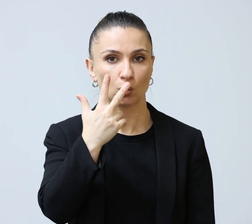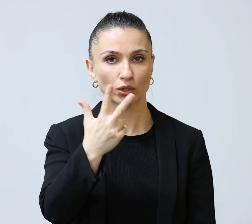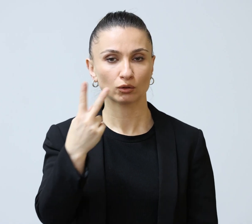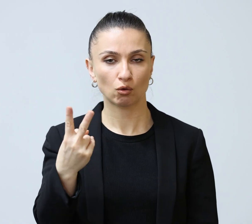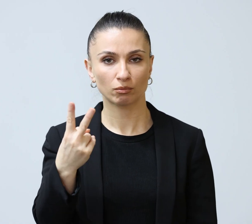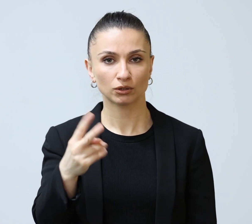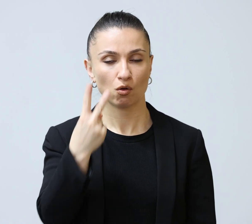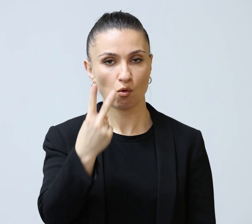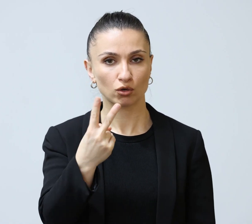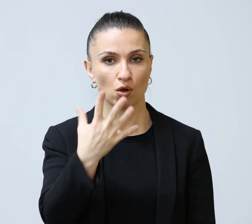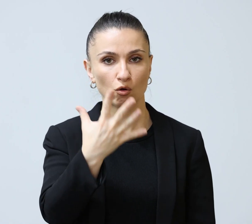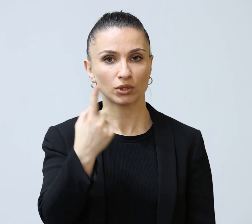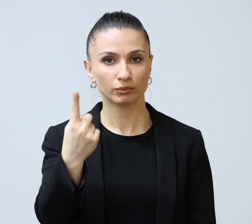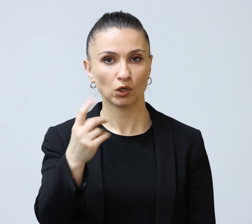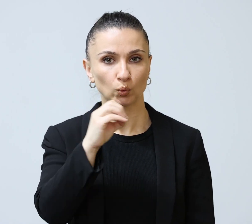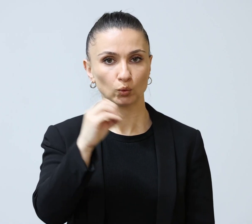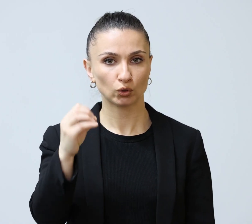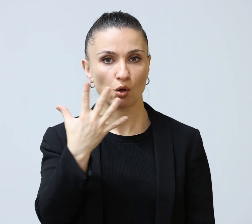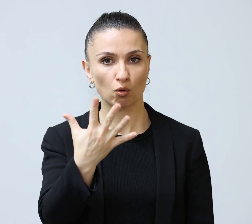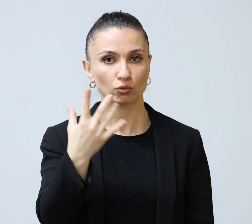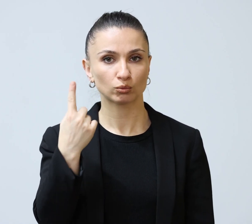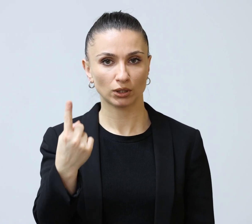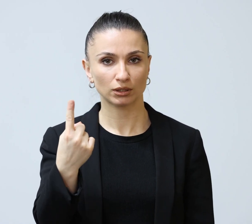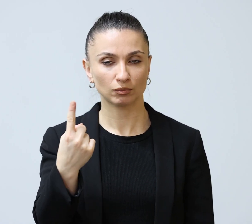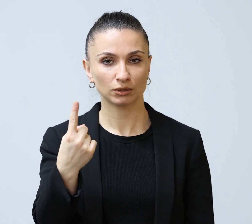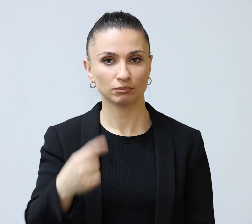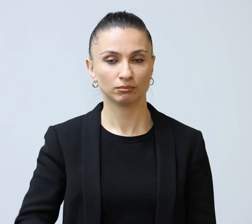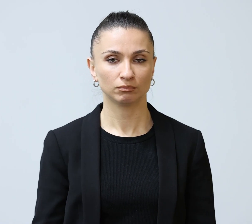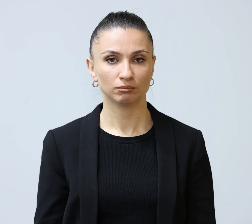հեռախոսով 251 0051։